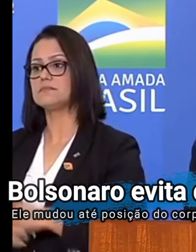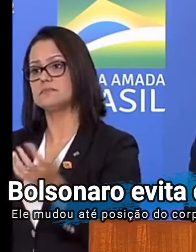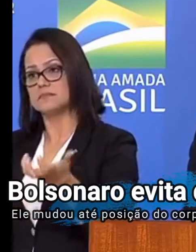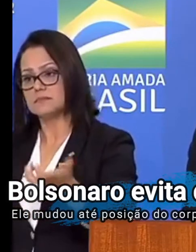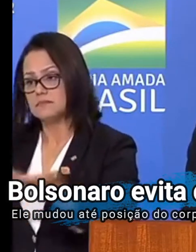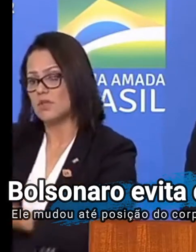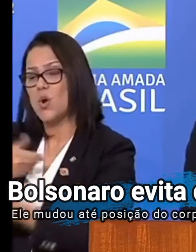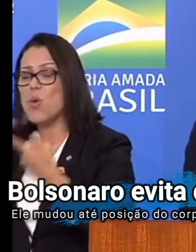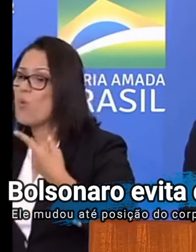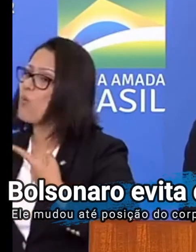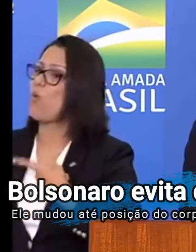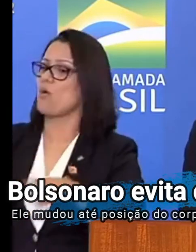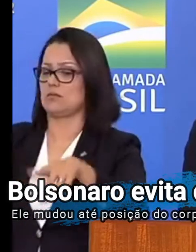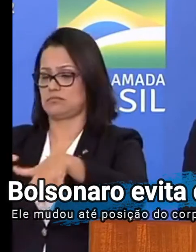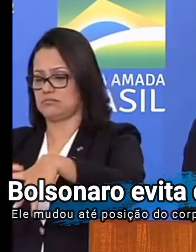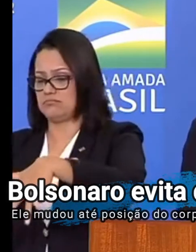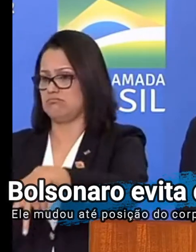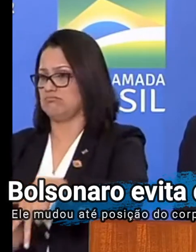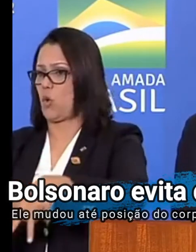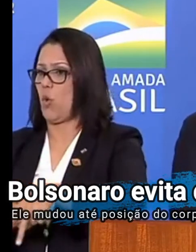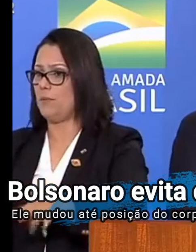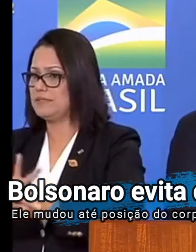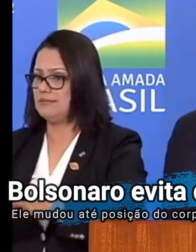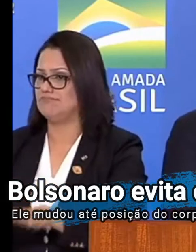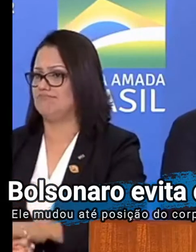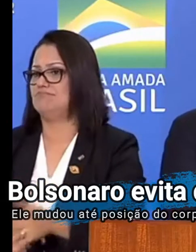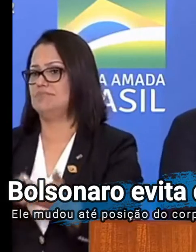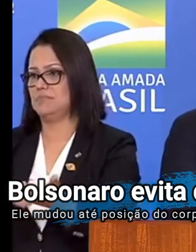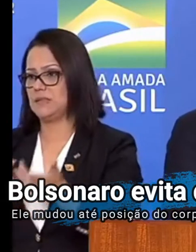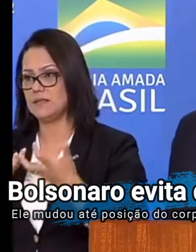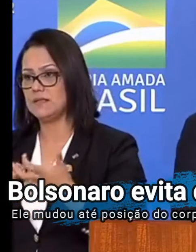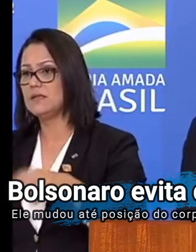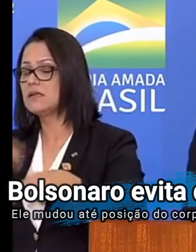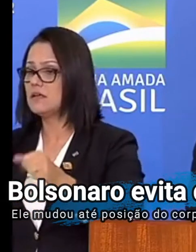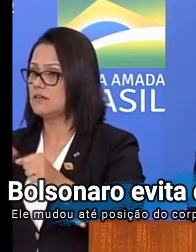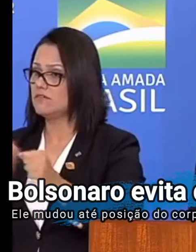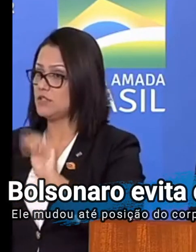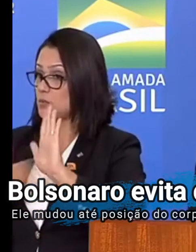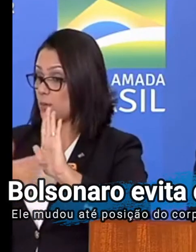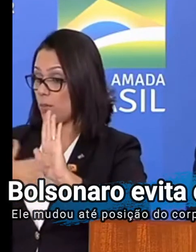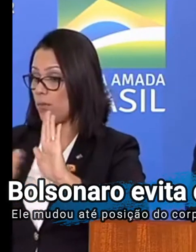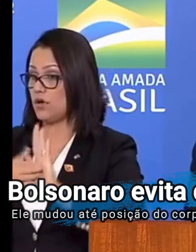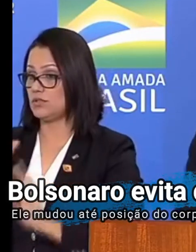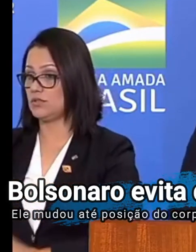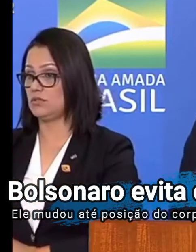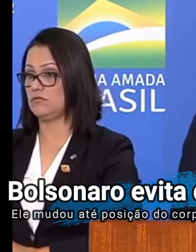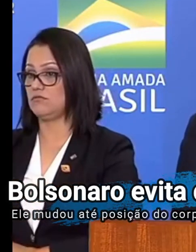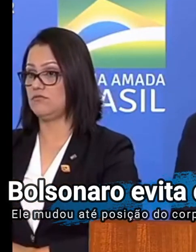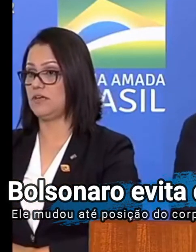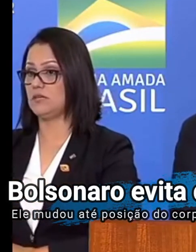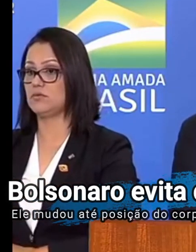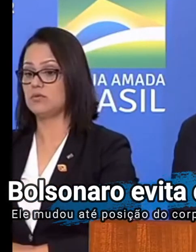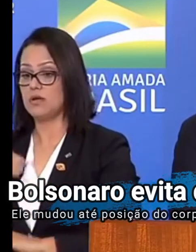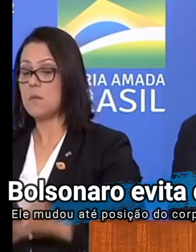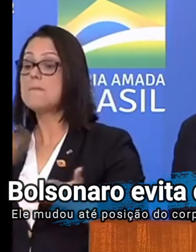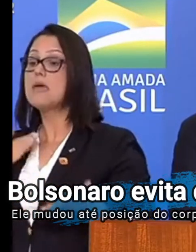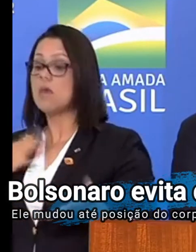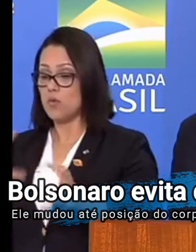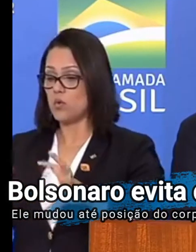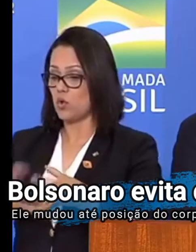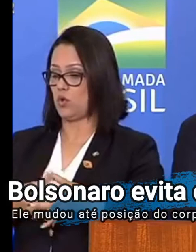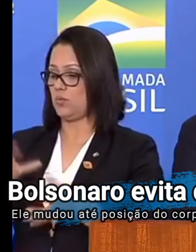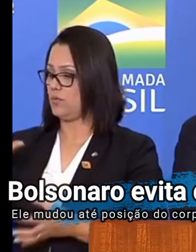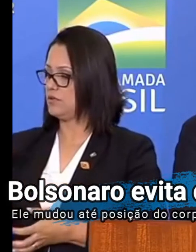a corrupção e quem fez a proposta dos raps o meu central